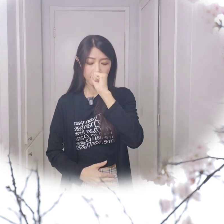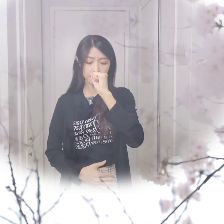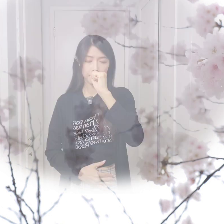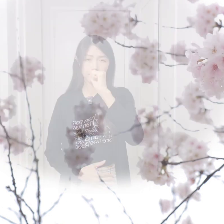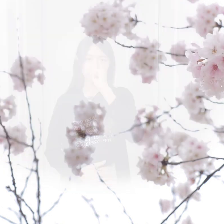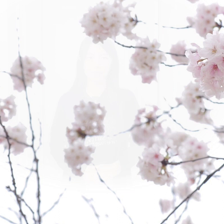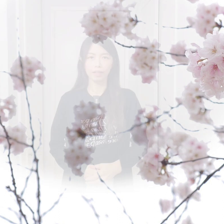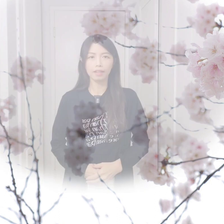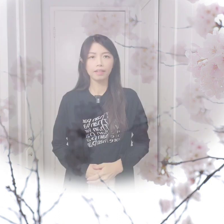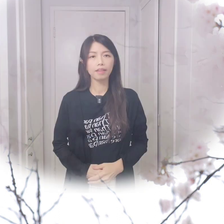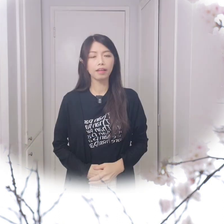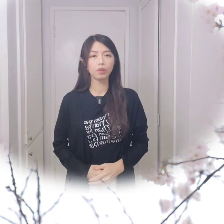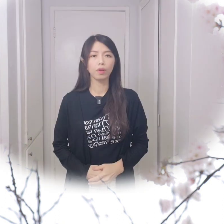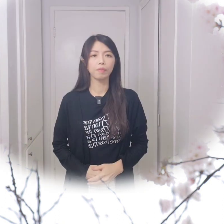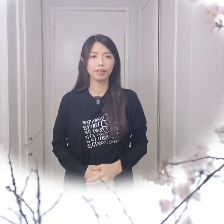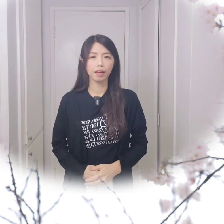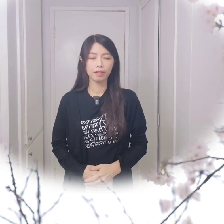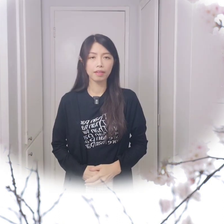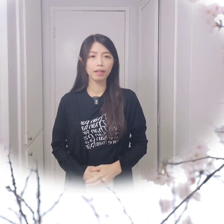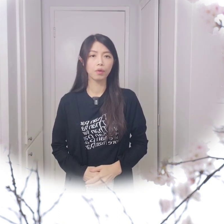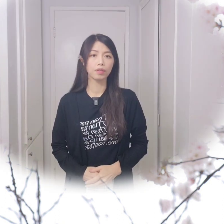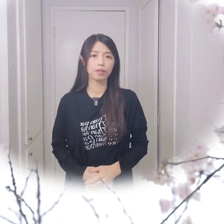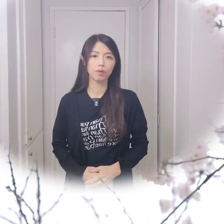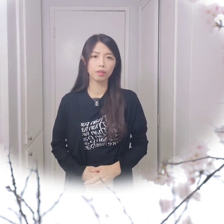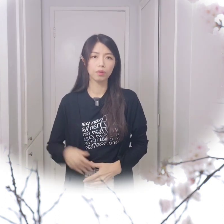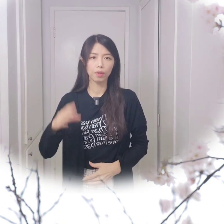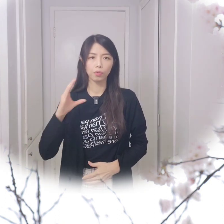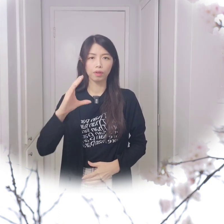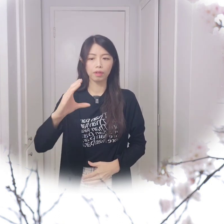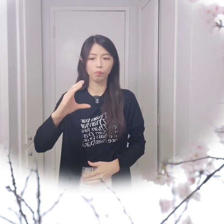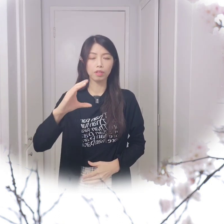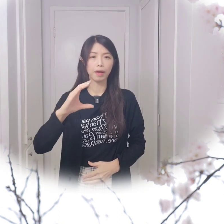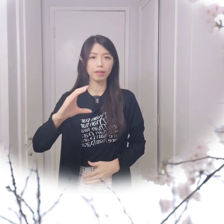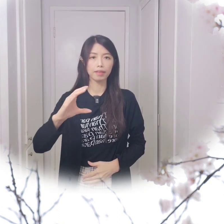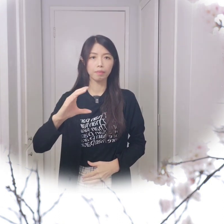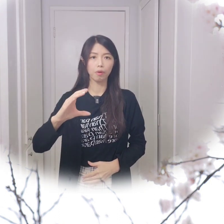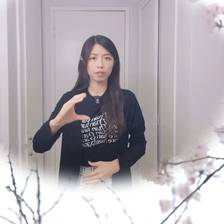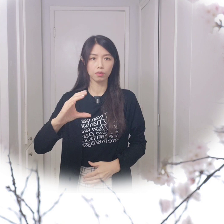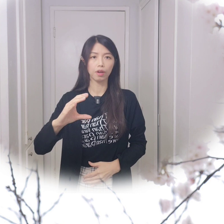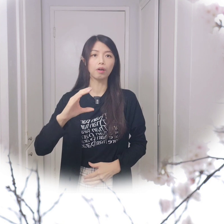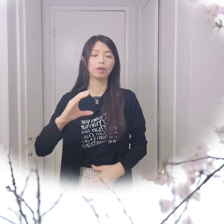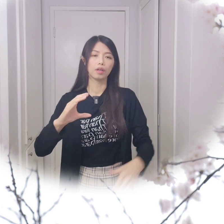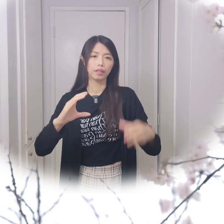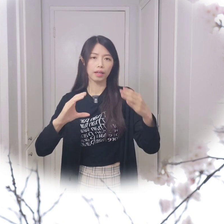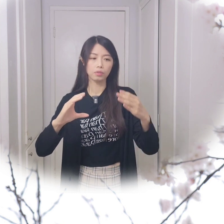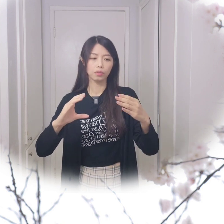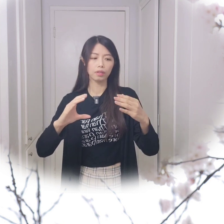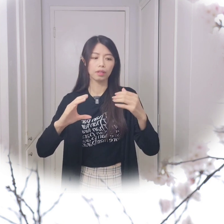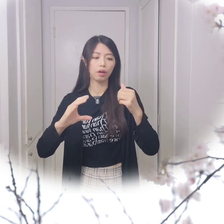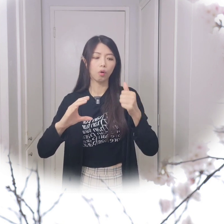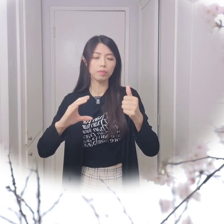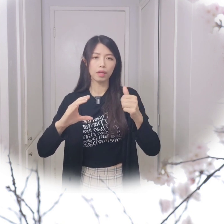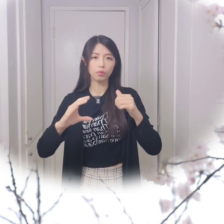예수 세상이 노래합니다. 세상이라고 한 뒤의 수어는 왼손 이렇게 엄지만 살짝 벌리시고요. 다른